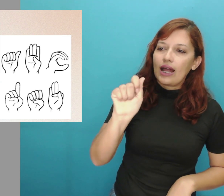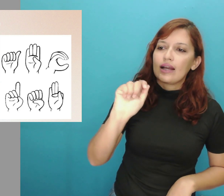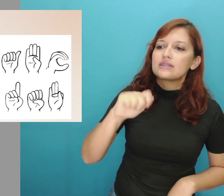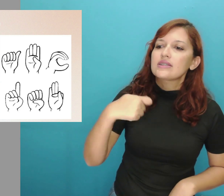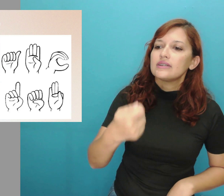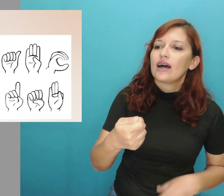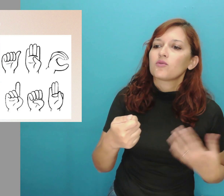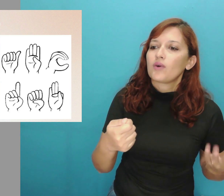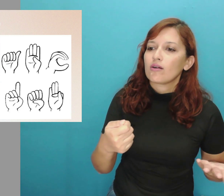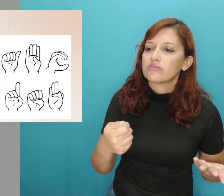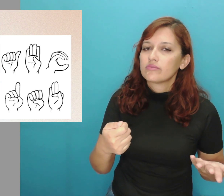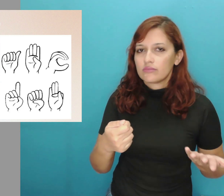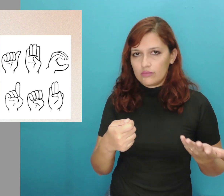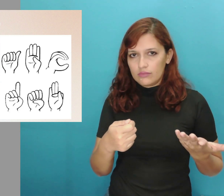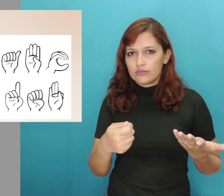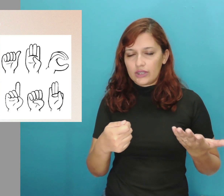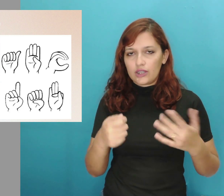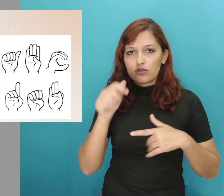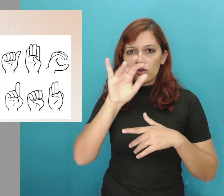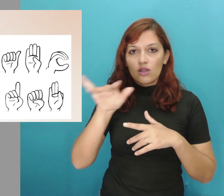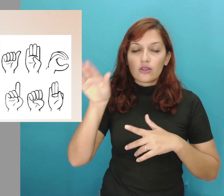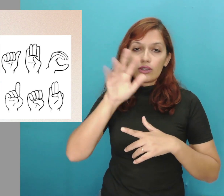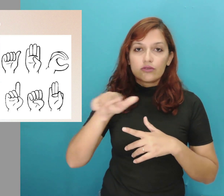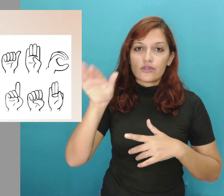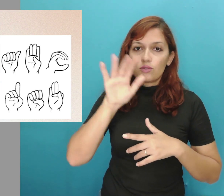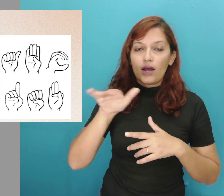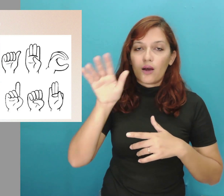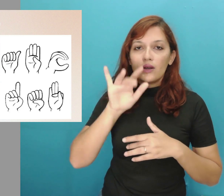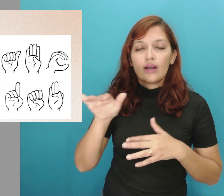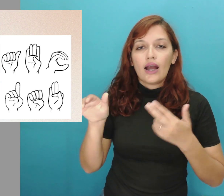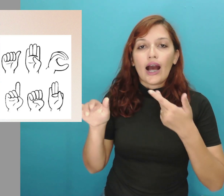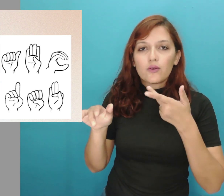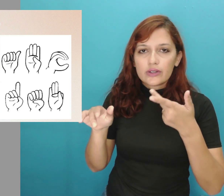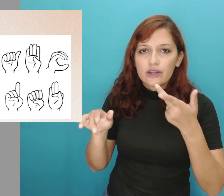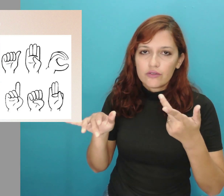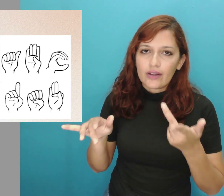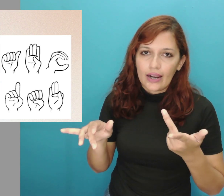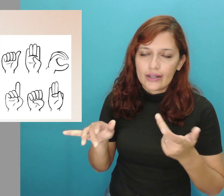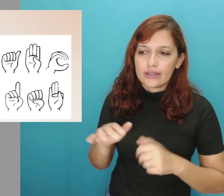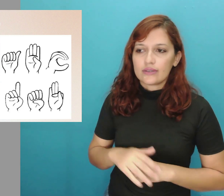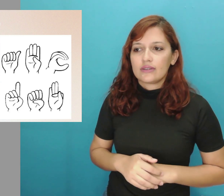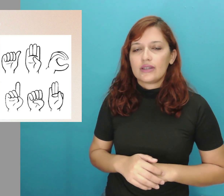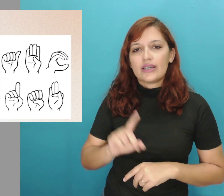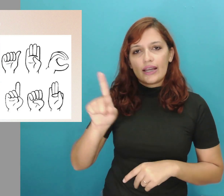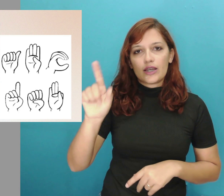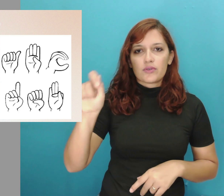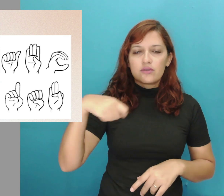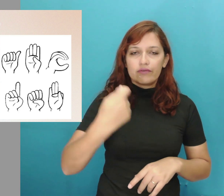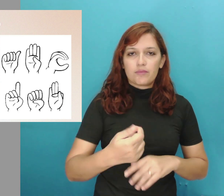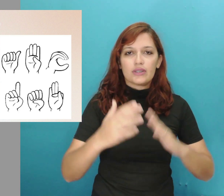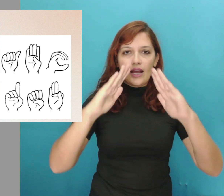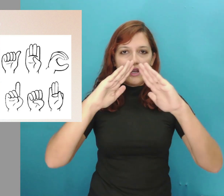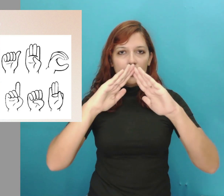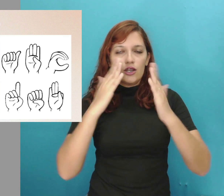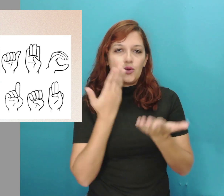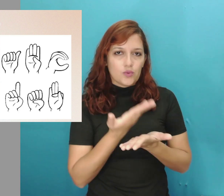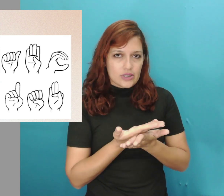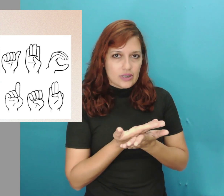Escola. Sinal, qual? Entendeu? Estou só tornando visual algo que eu falaria. E aí a pessoa vai me dar o sinal